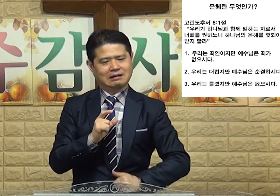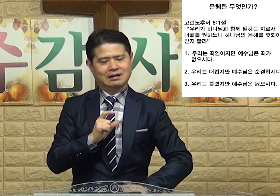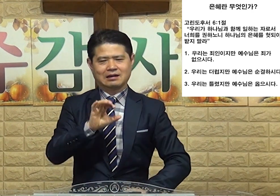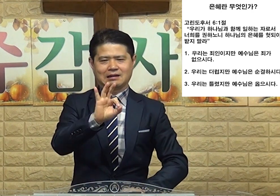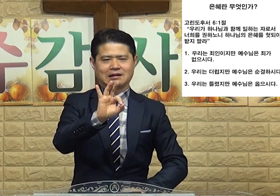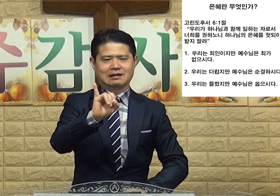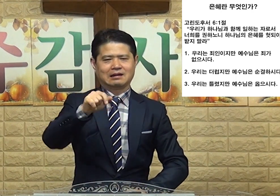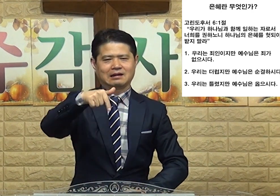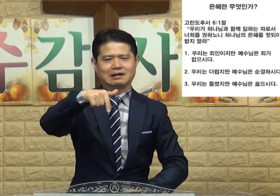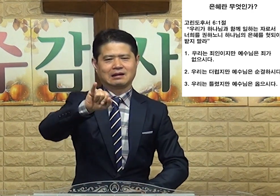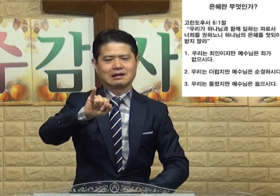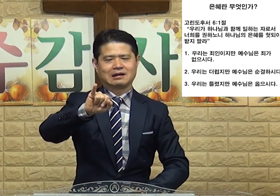것입니다.